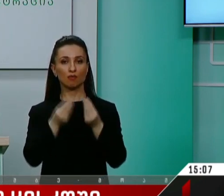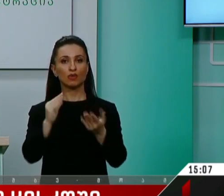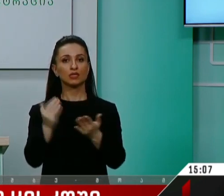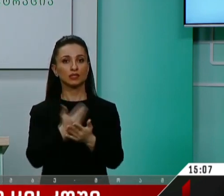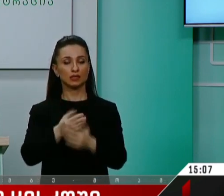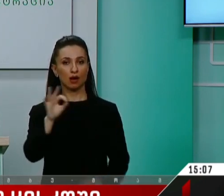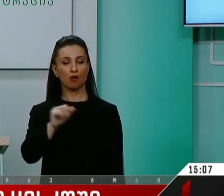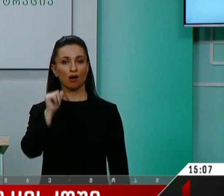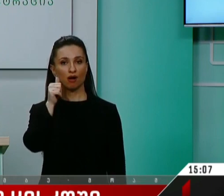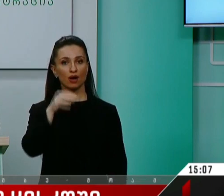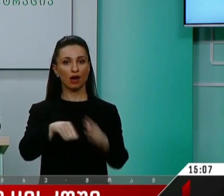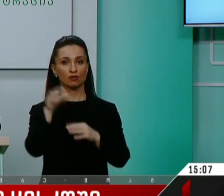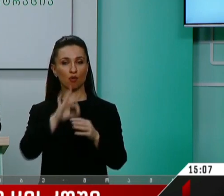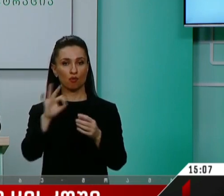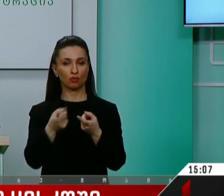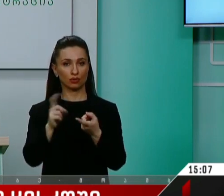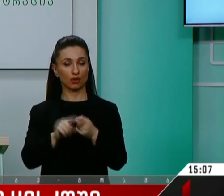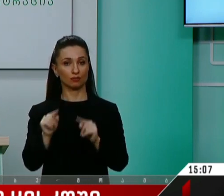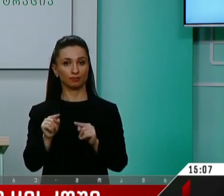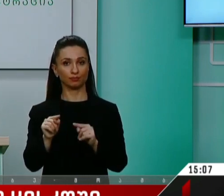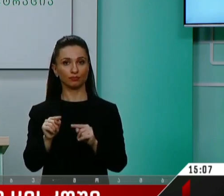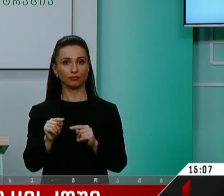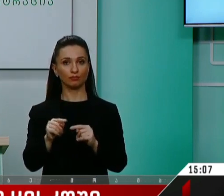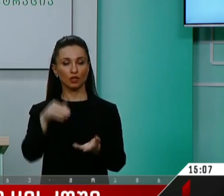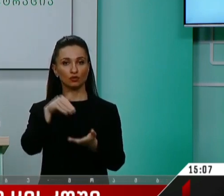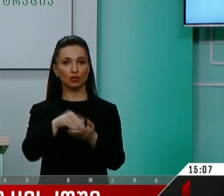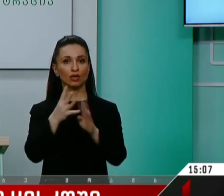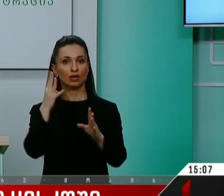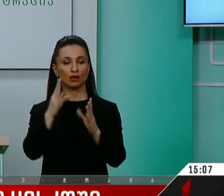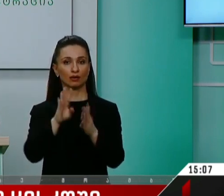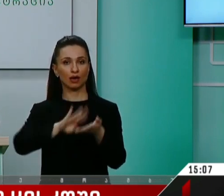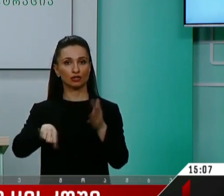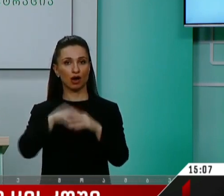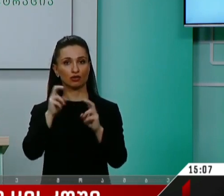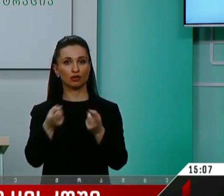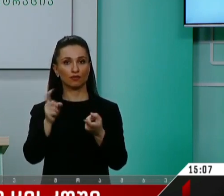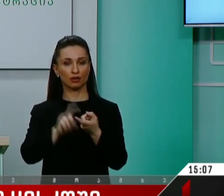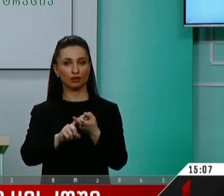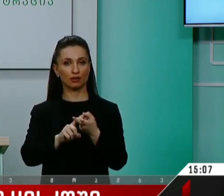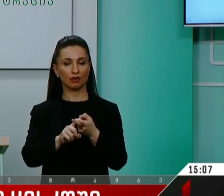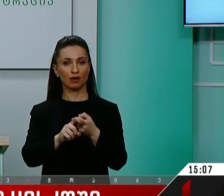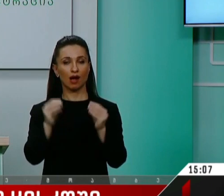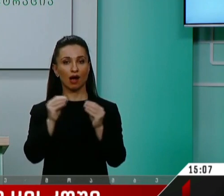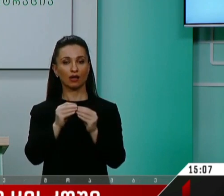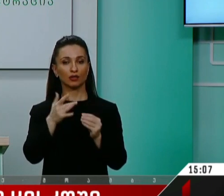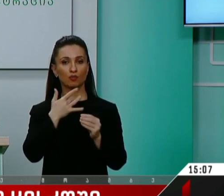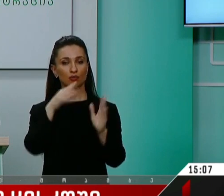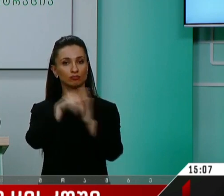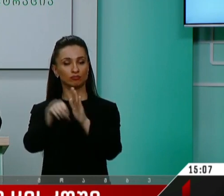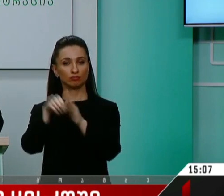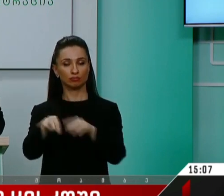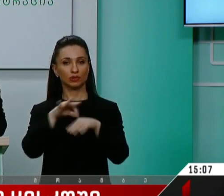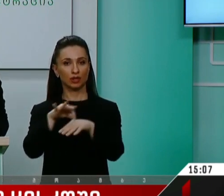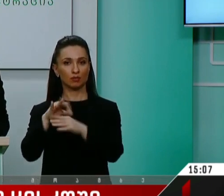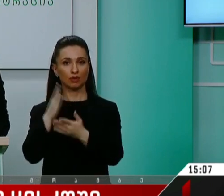si acleps, fanii de arcele tanda ca și revit. Șuale durdări care și arcele vis. At municipalitatea ci gai